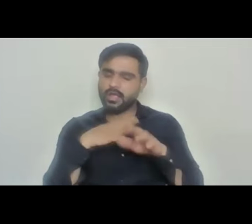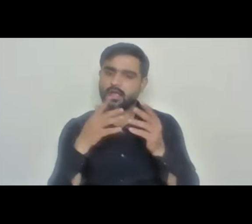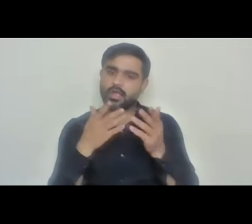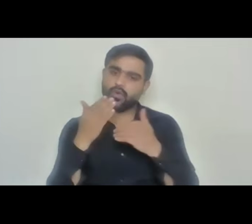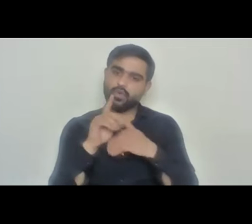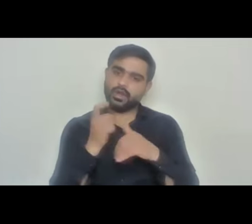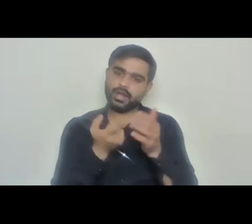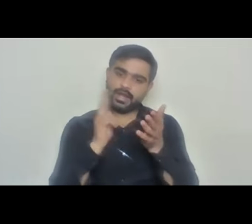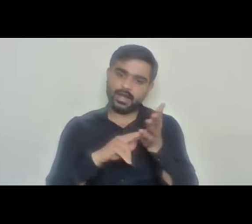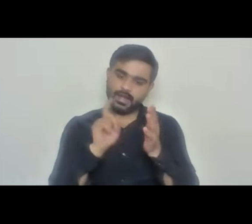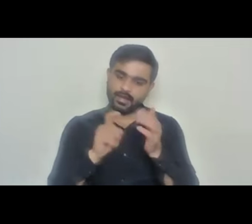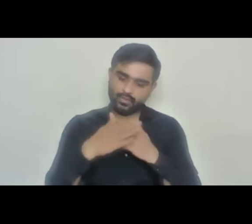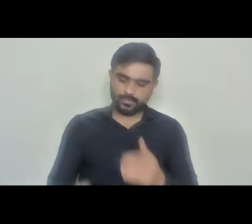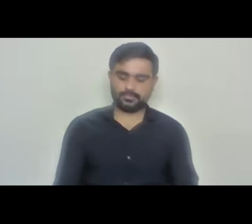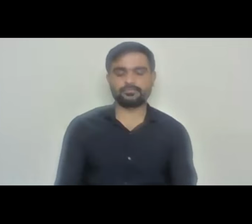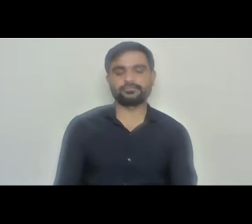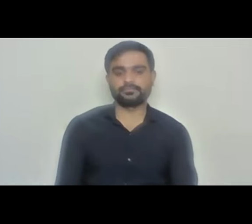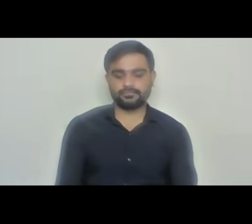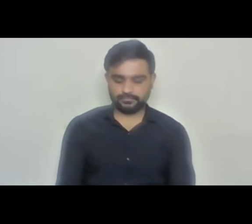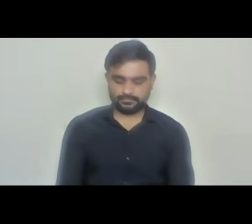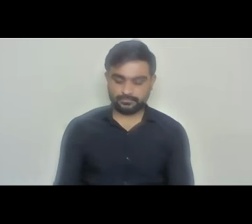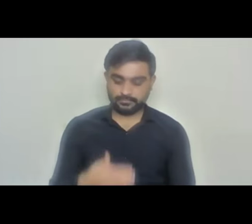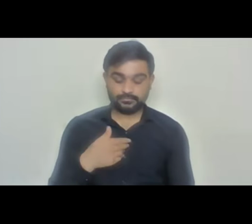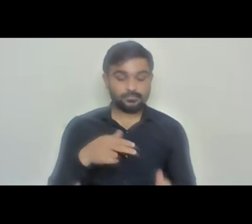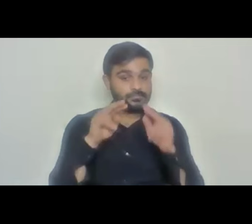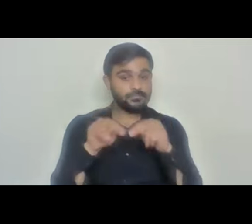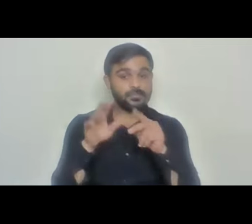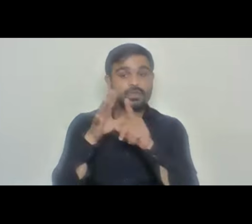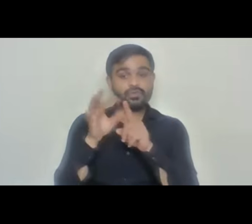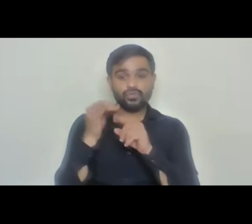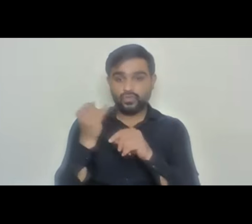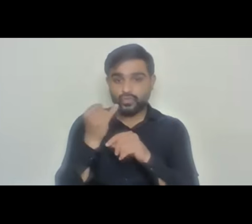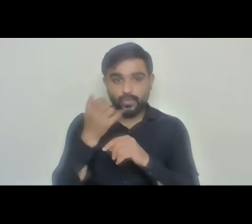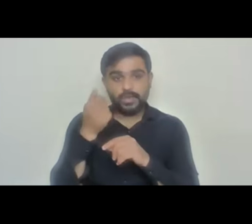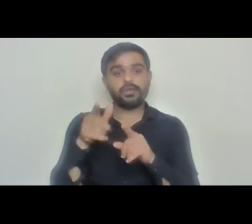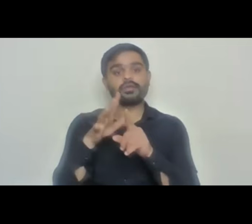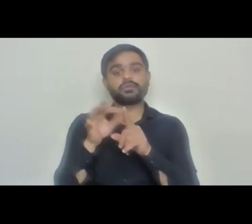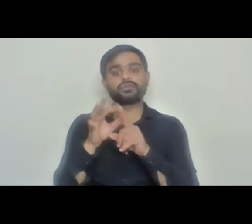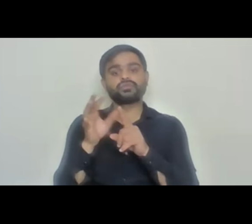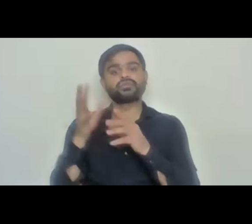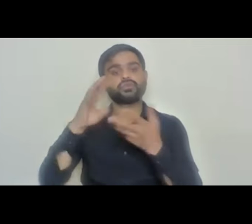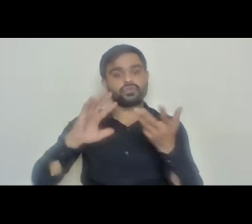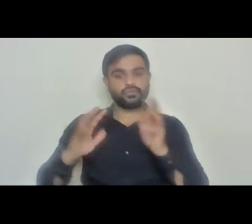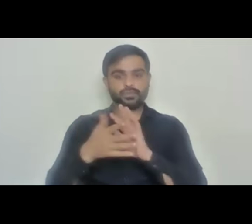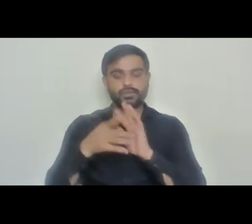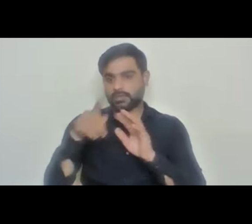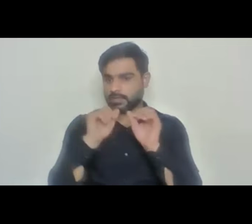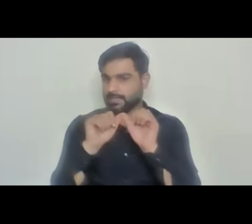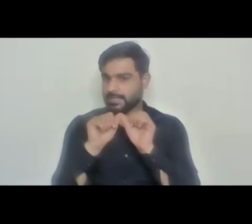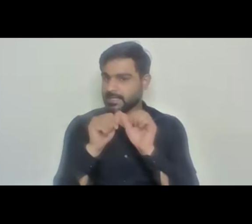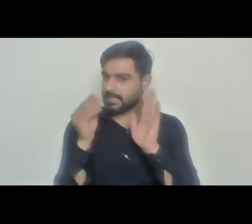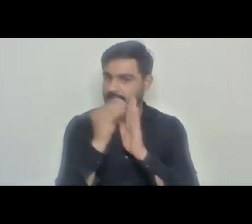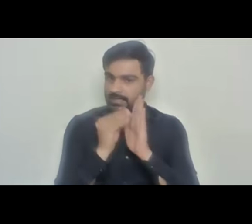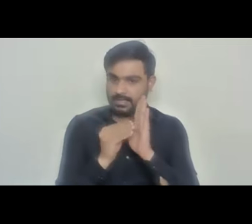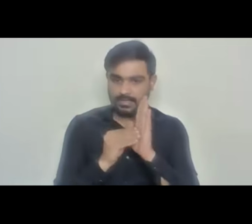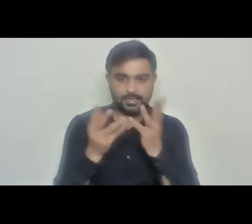करेंगे, ठीक है? So this is what will lead you to your findings. This is what will lead to your conclusions, to your answers, and